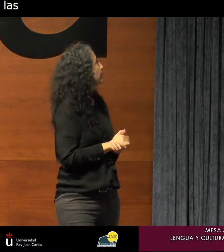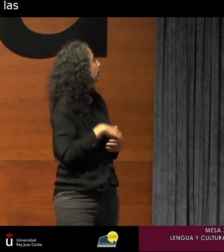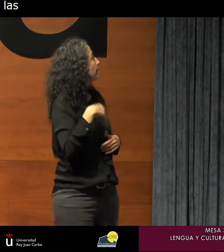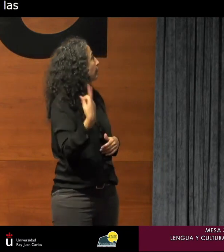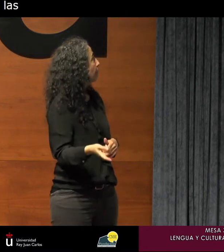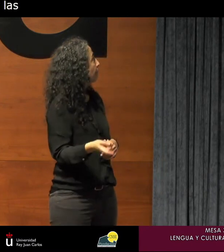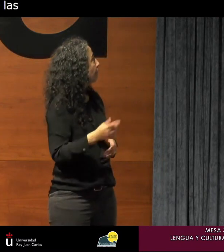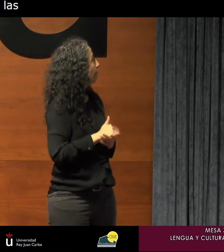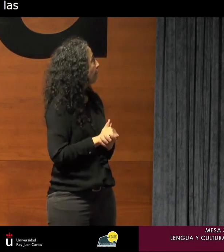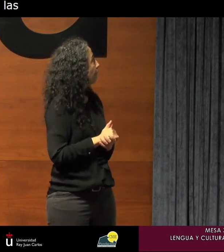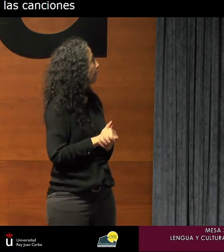joven,